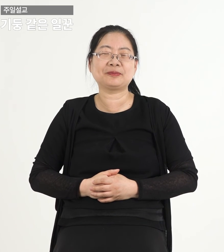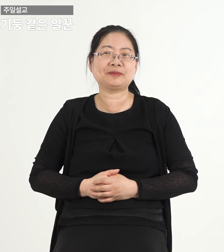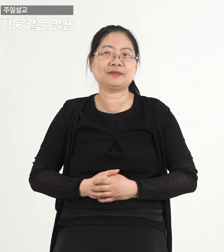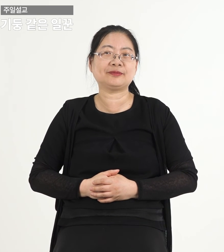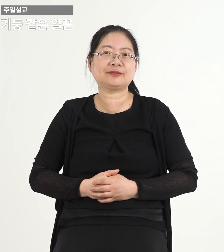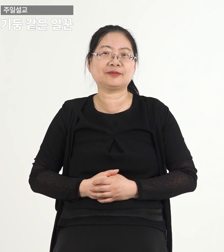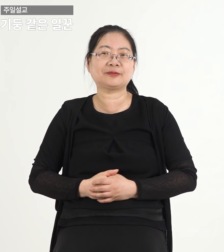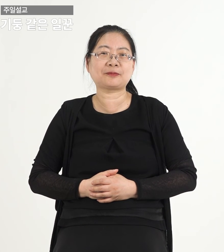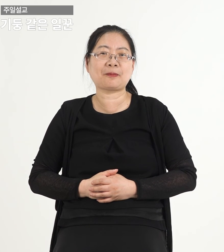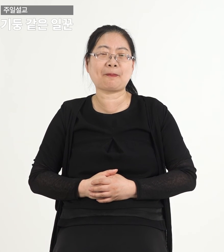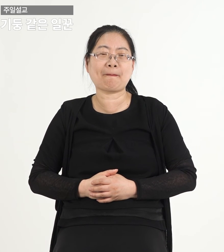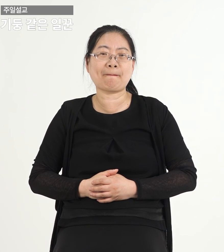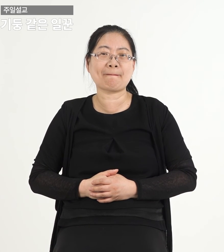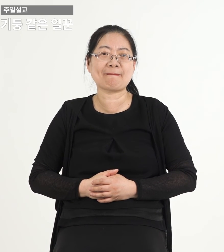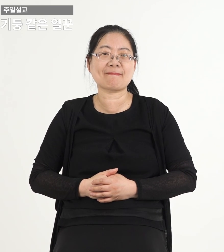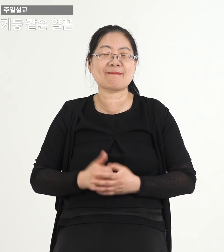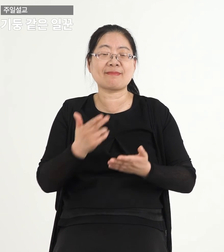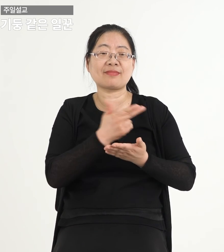주사